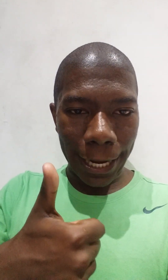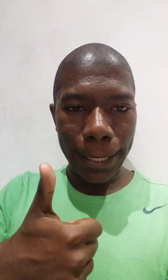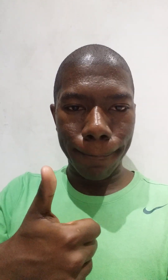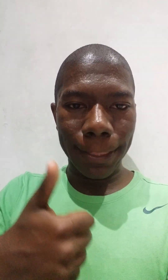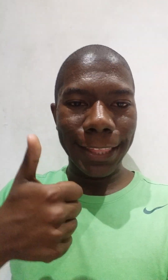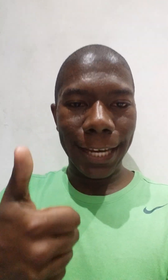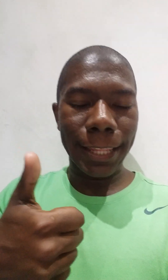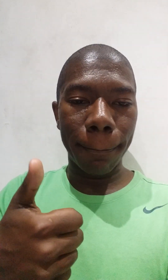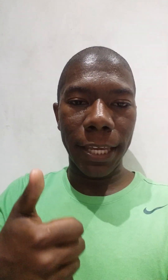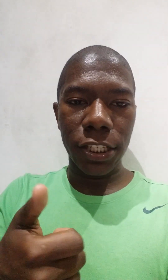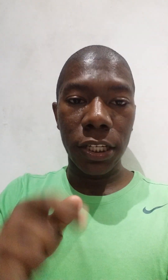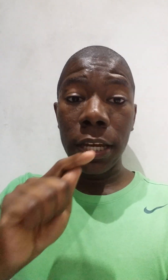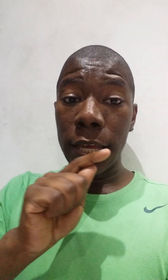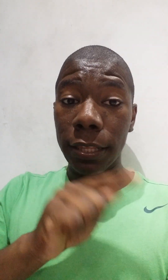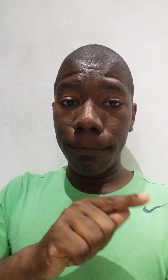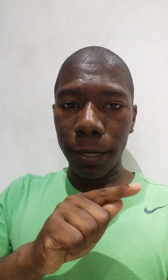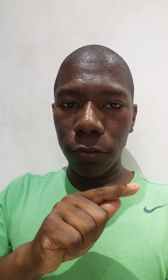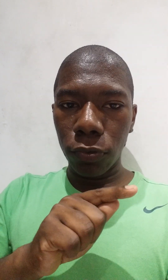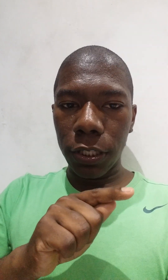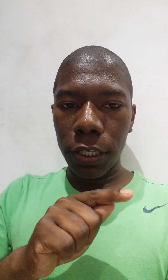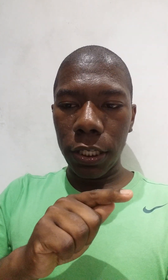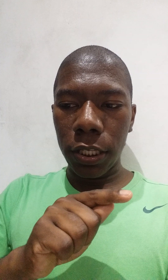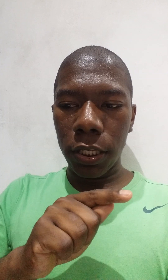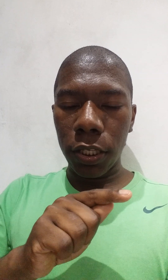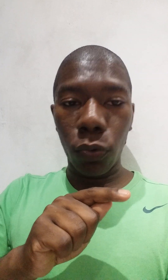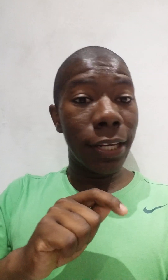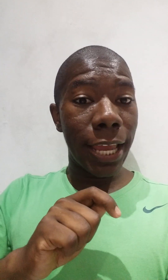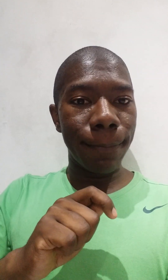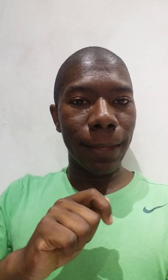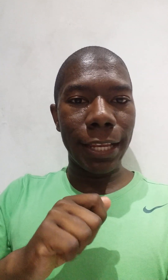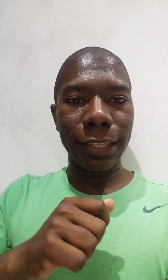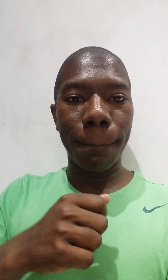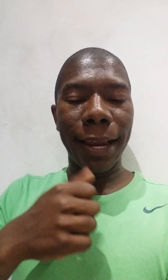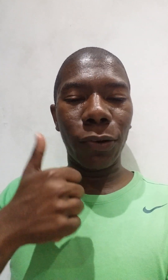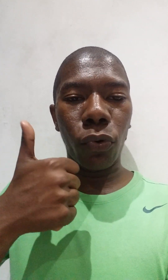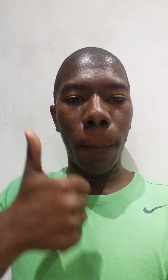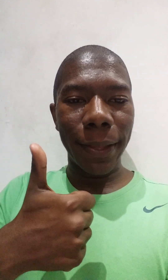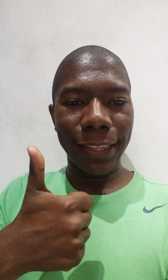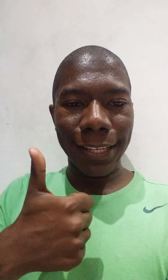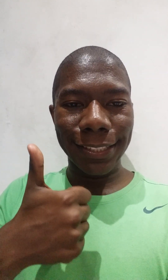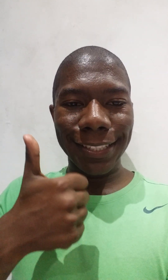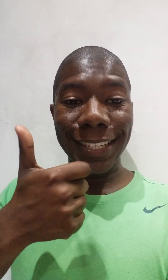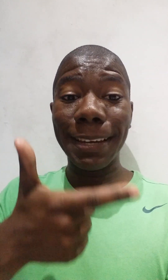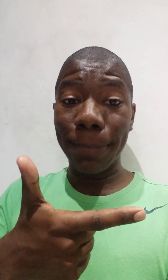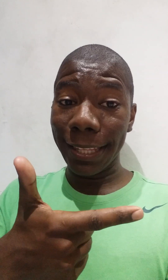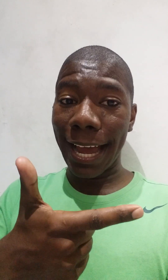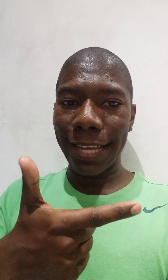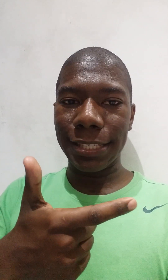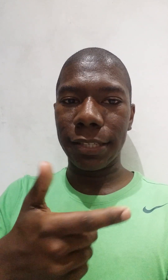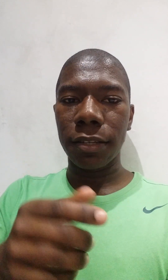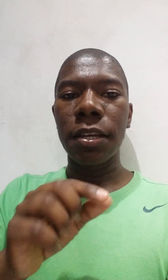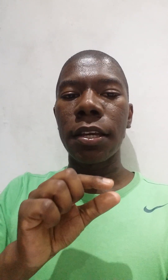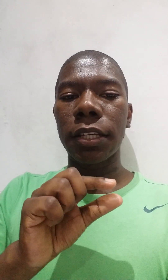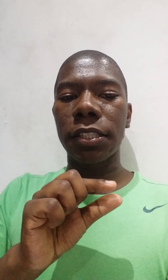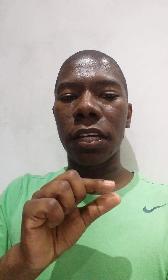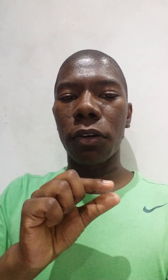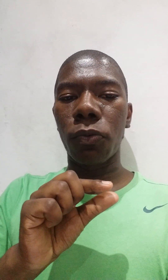cair detalhadamente Lembrando que o Enem Ele trabalha com competências e habilidades que são